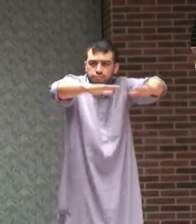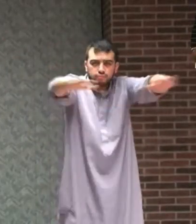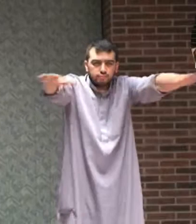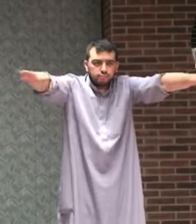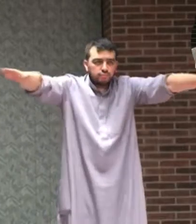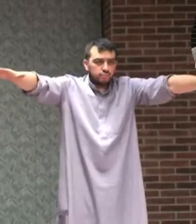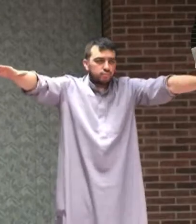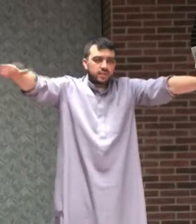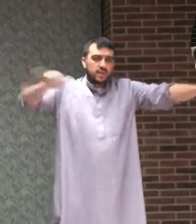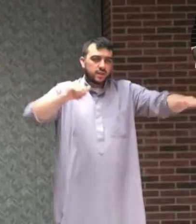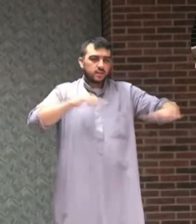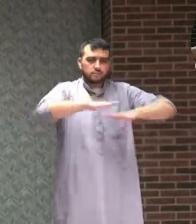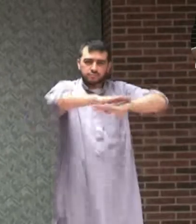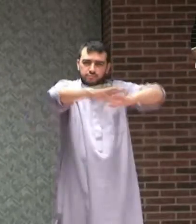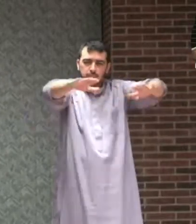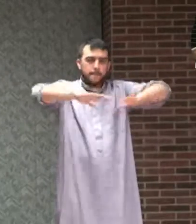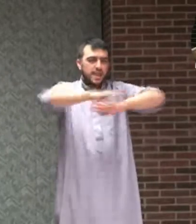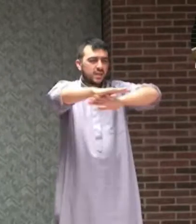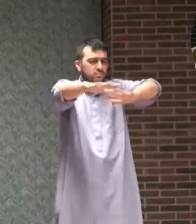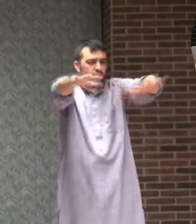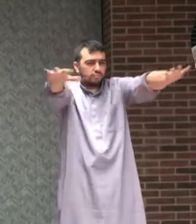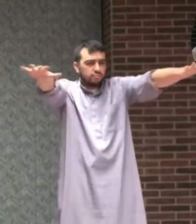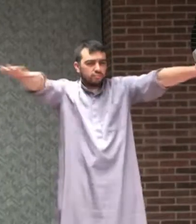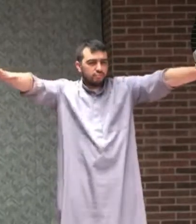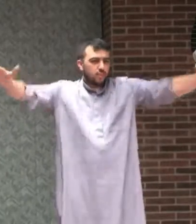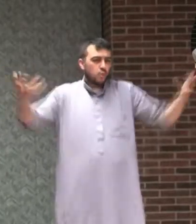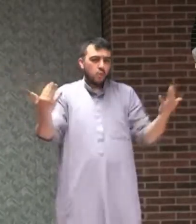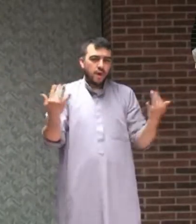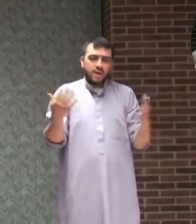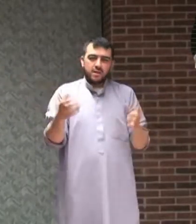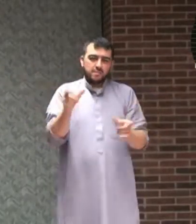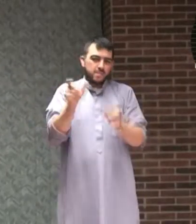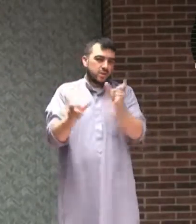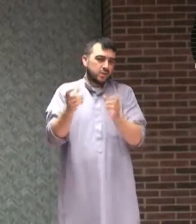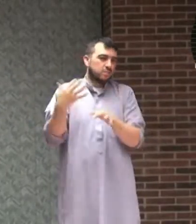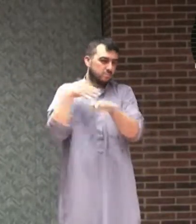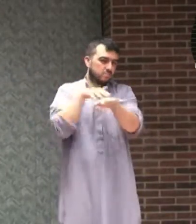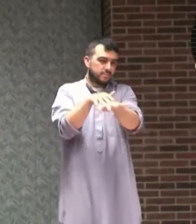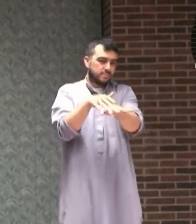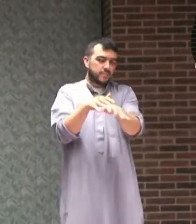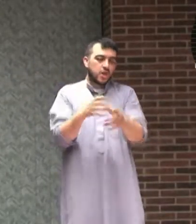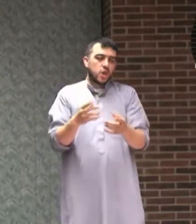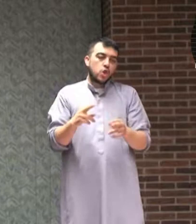faut accomplir ce jour-là. Il convient